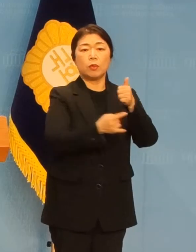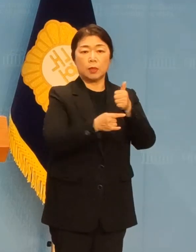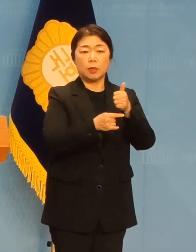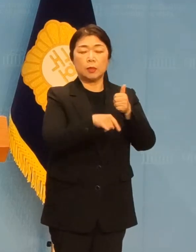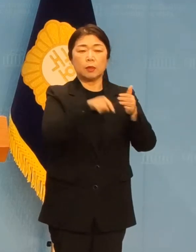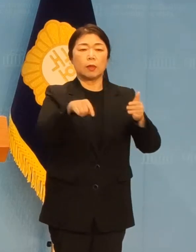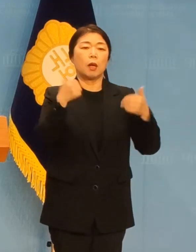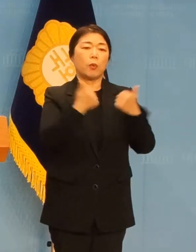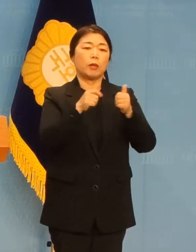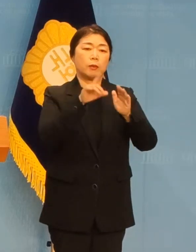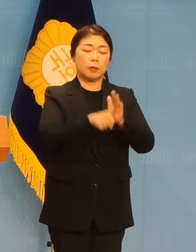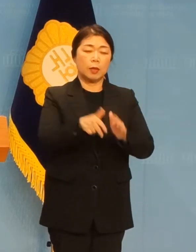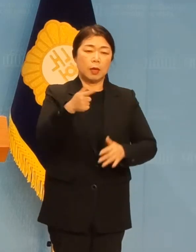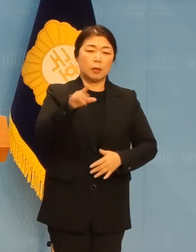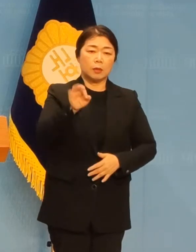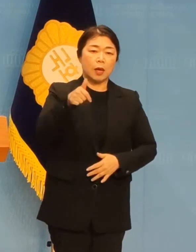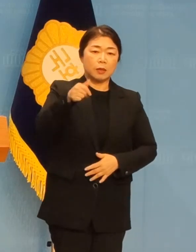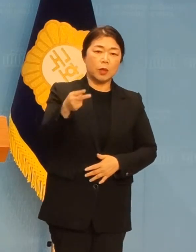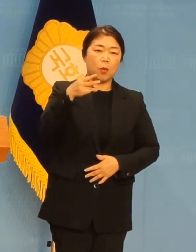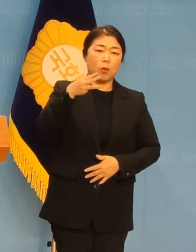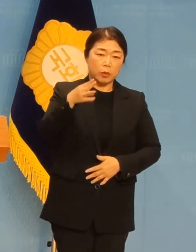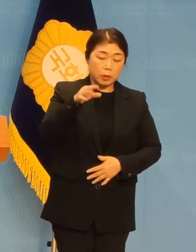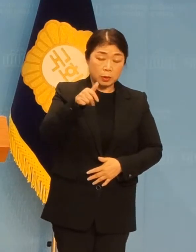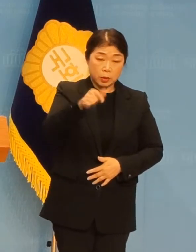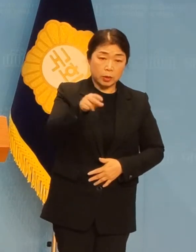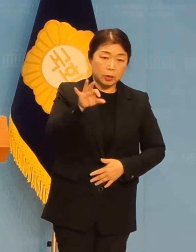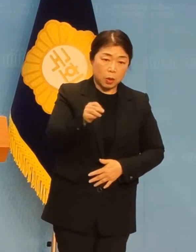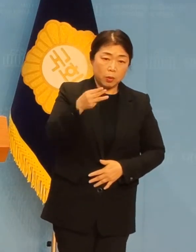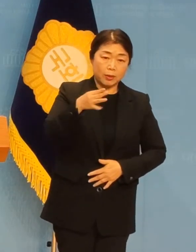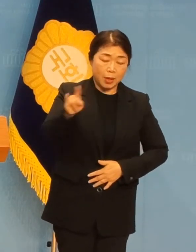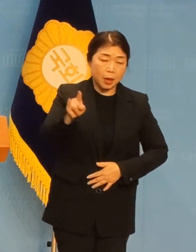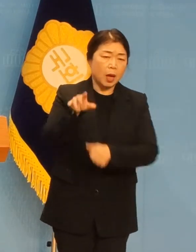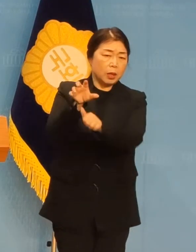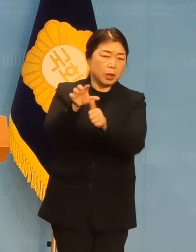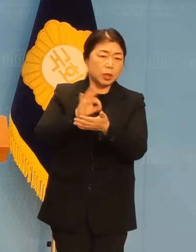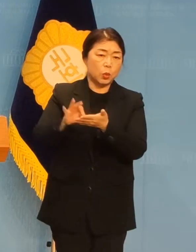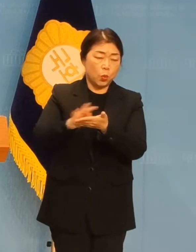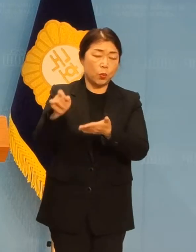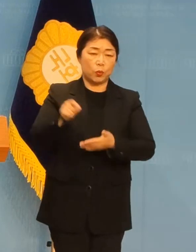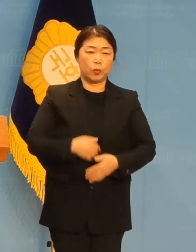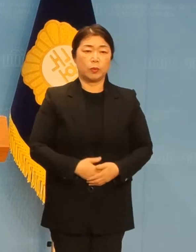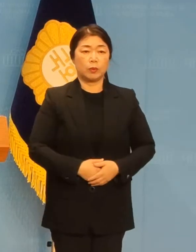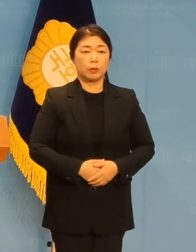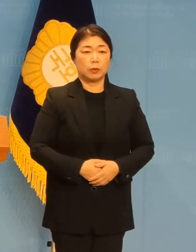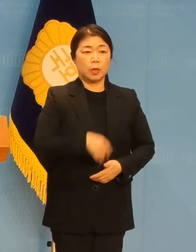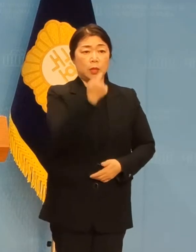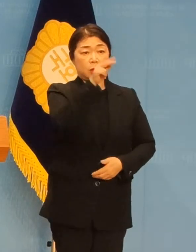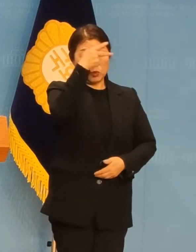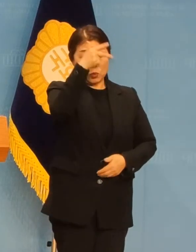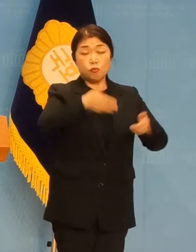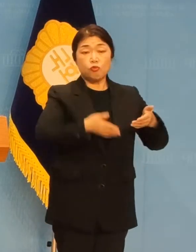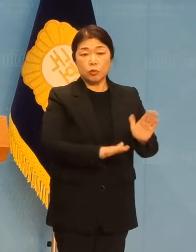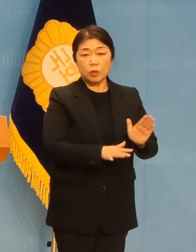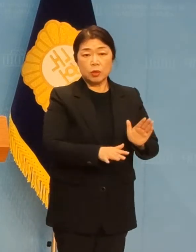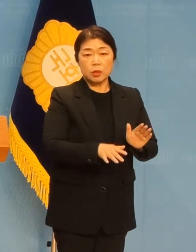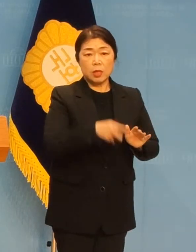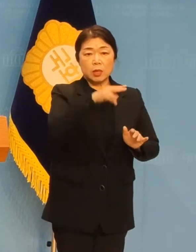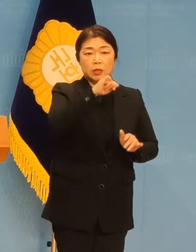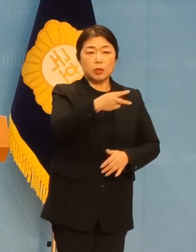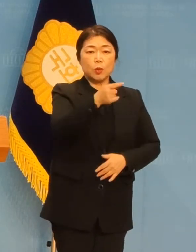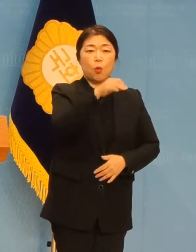법사위장에서 장경태 의원을 타겟으로 삼았습니다. TV조선 출신 신동욱 의원이 TV조선발 기사를